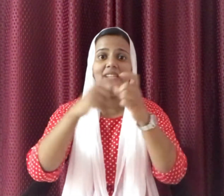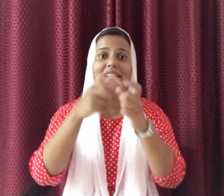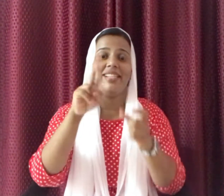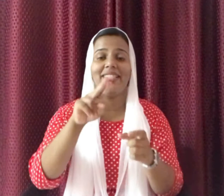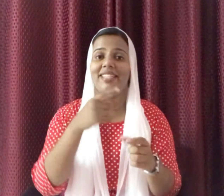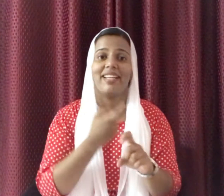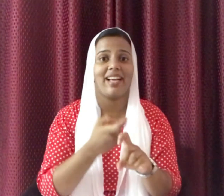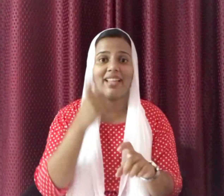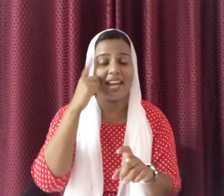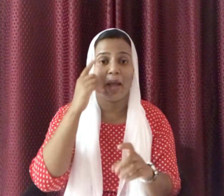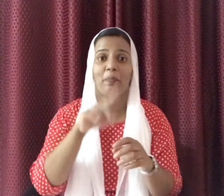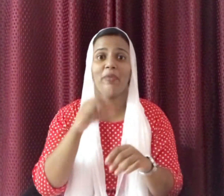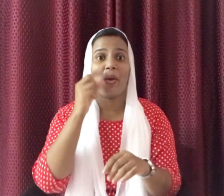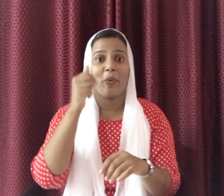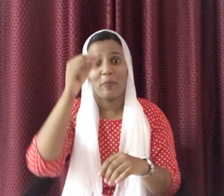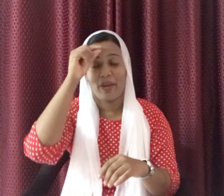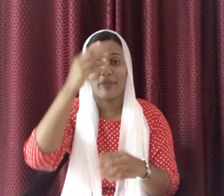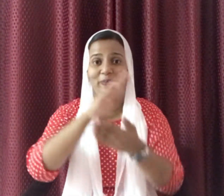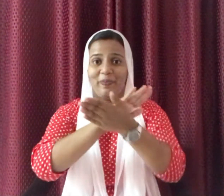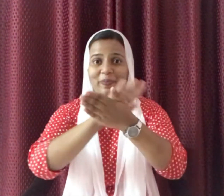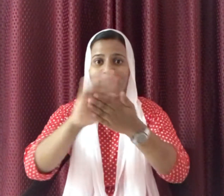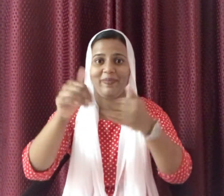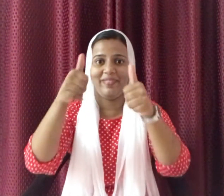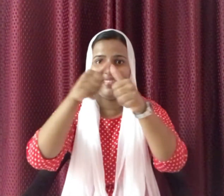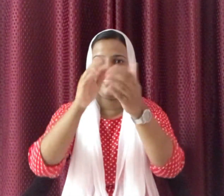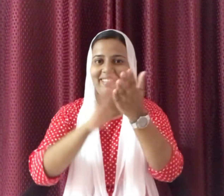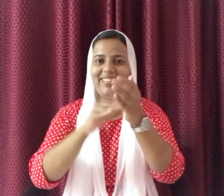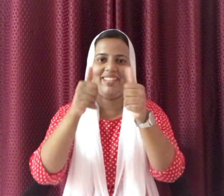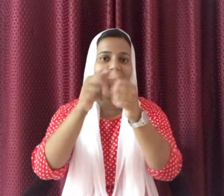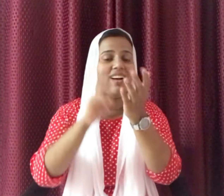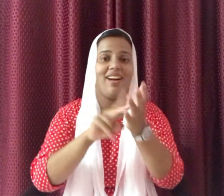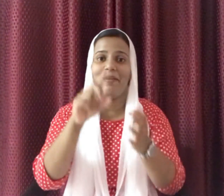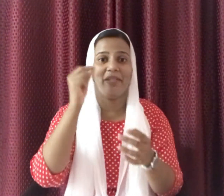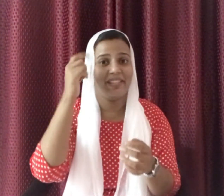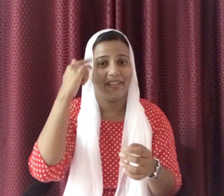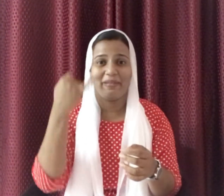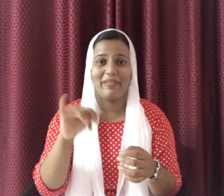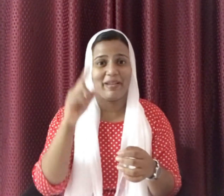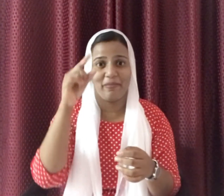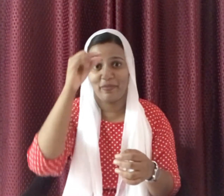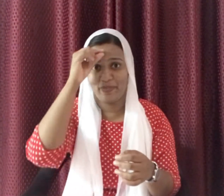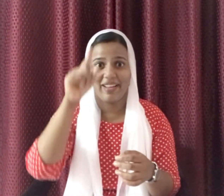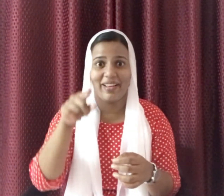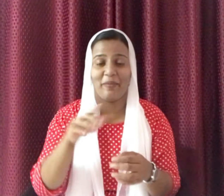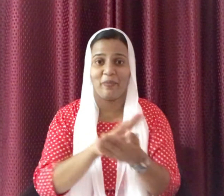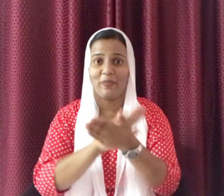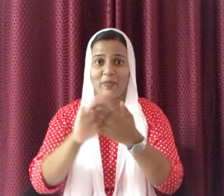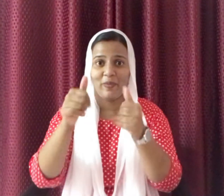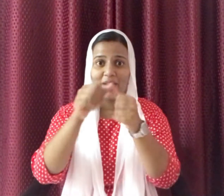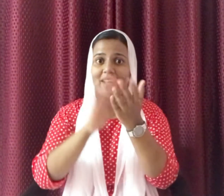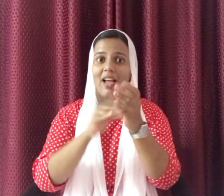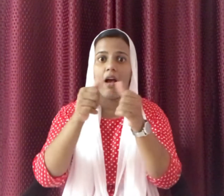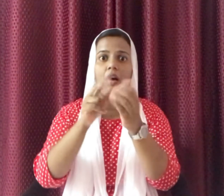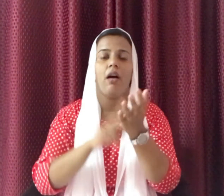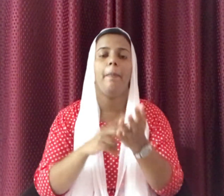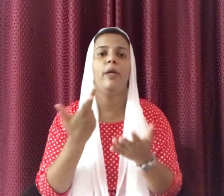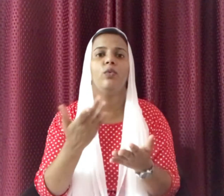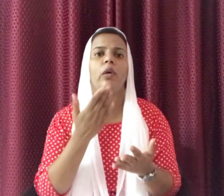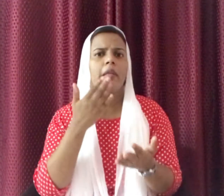പറയുന്ന ഒരു മഹാനായ മനുഷ്യൻ, മഹാൻ എന്ന് പറഞ്ഞത് ഞാൻ കളിയാക്കി പറഞ്ഞു കേട്ടോ, ഹാമാൻ അല്ലെങ്കിൽ നിങ്ങൾ എനിക്ക് ചിന്തിക്കില്ല യു ഹാമാൻ വലിയ അല്ല, ഹാമാൻ തിന്മ അനുകരിച്ച